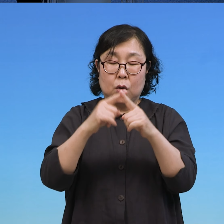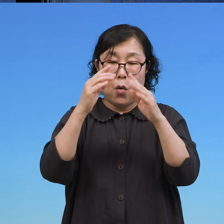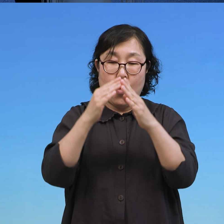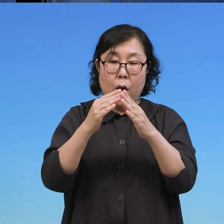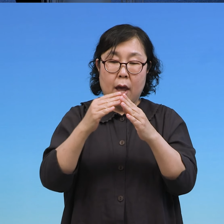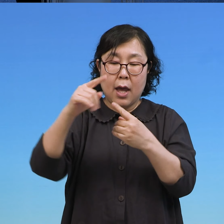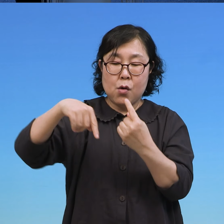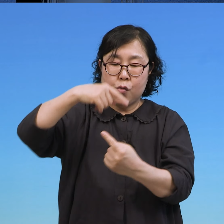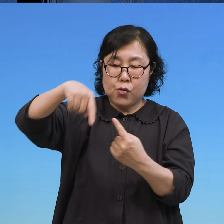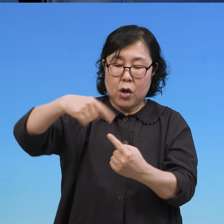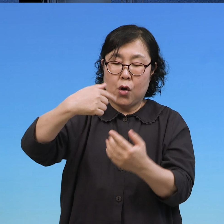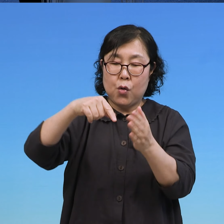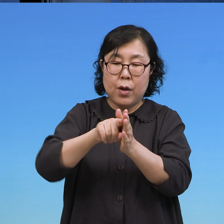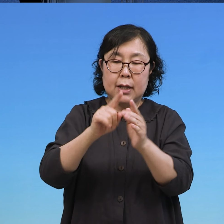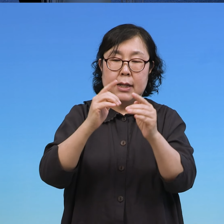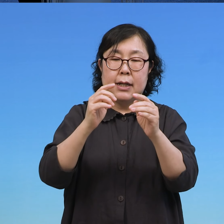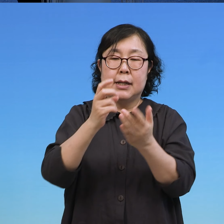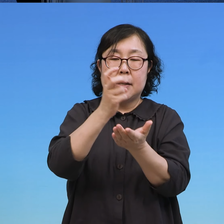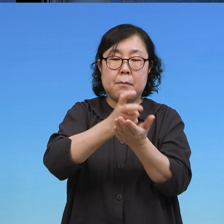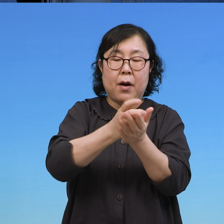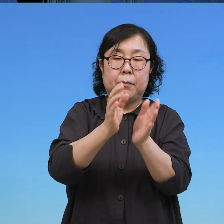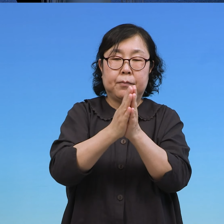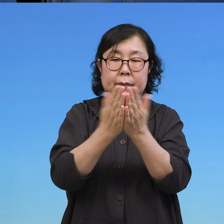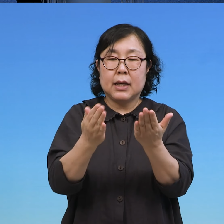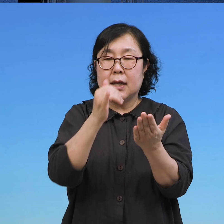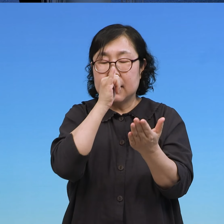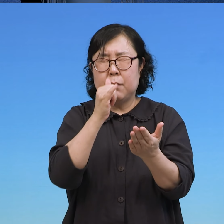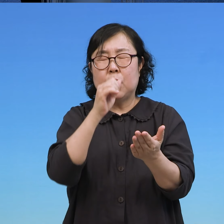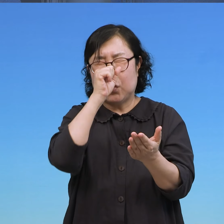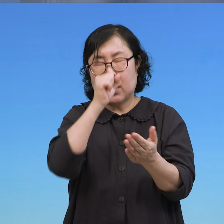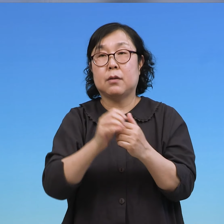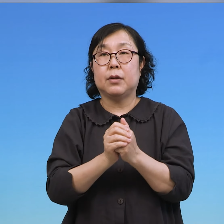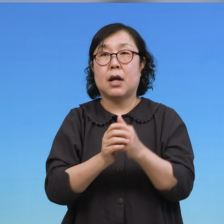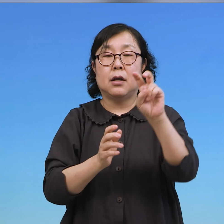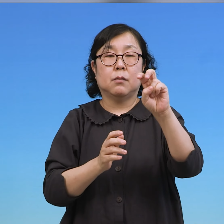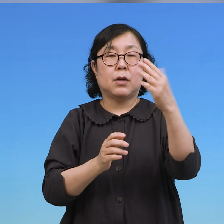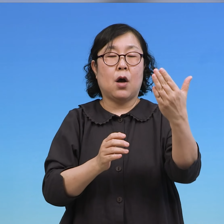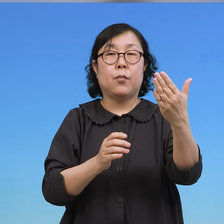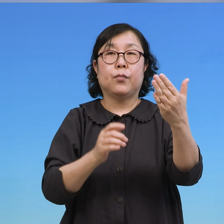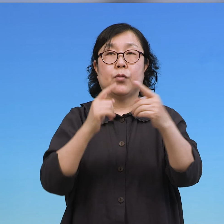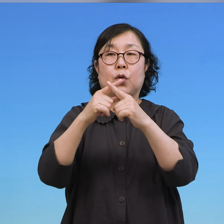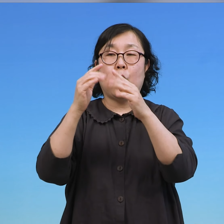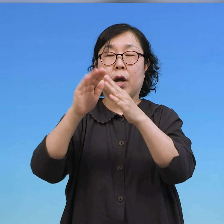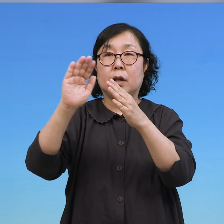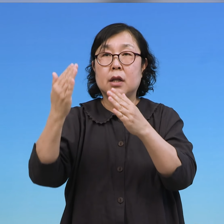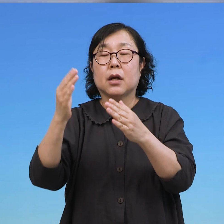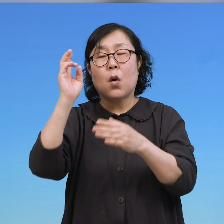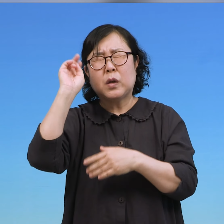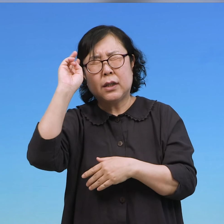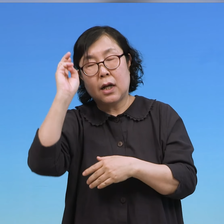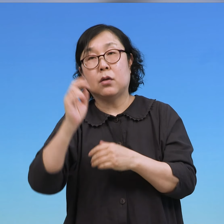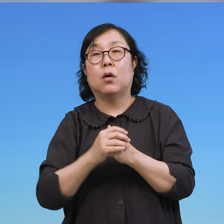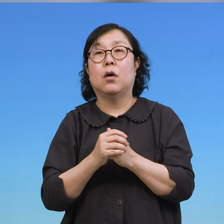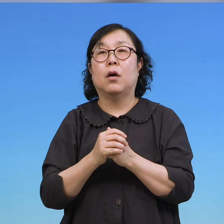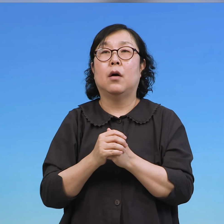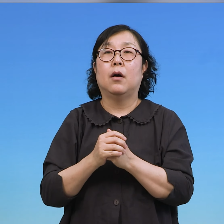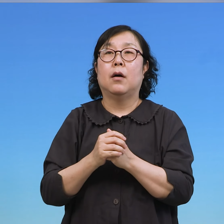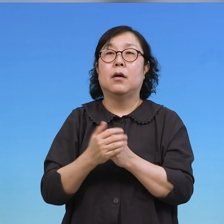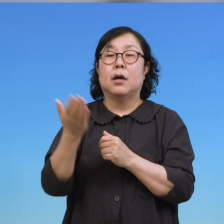대한 규정집이 있었으면 합니다. 뭘 요구하는지 아시겠죠? 29개나 되다 보니까 이게